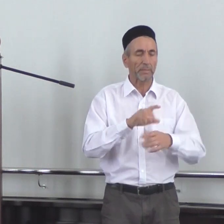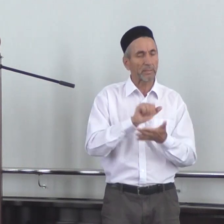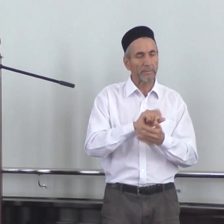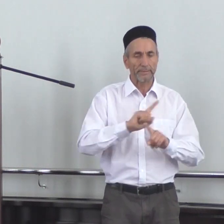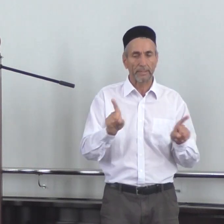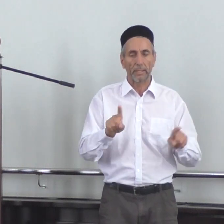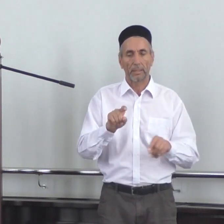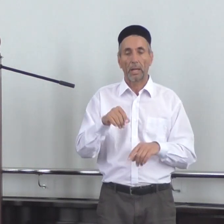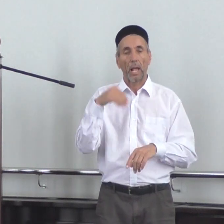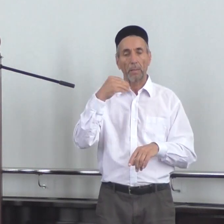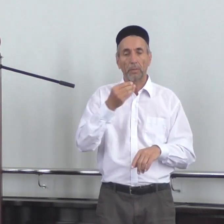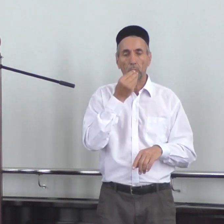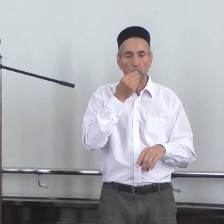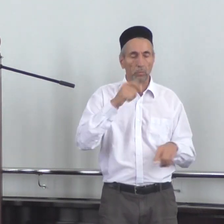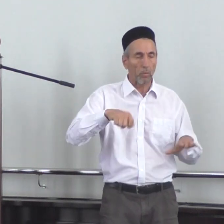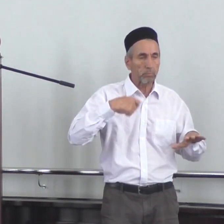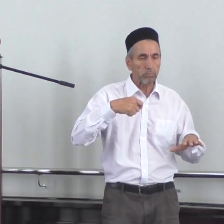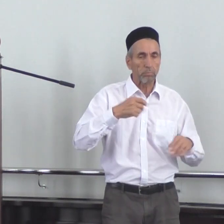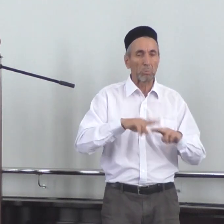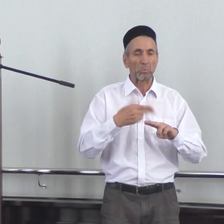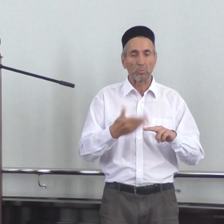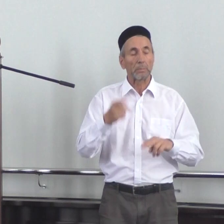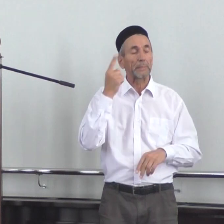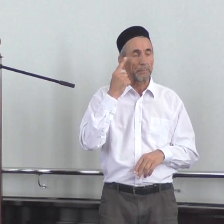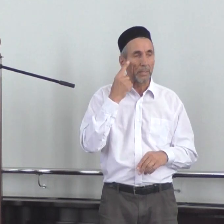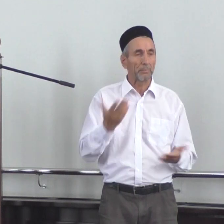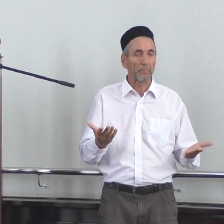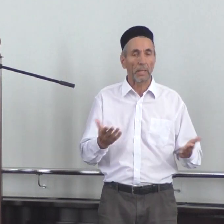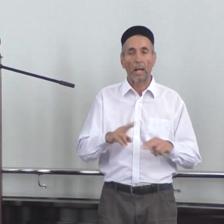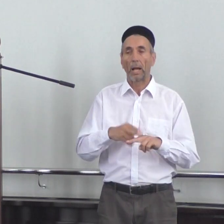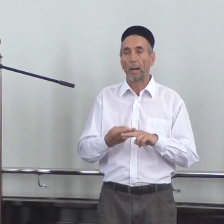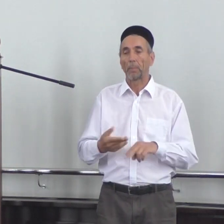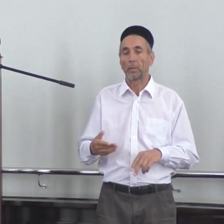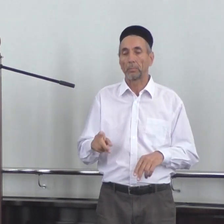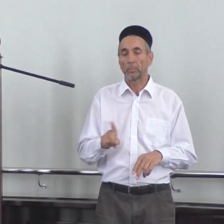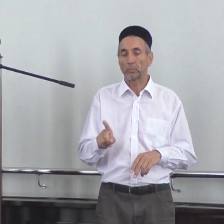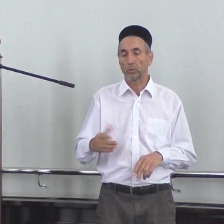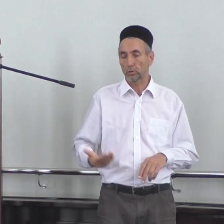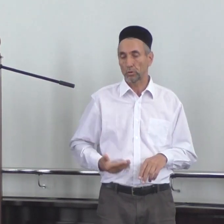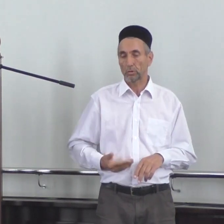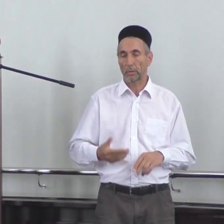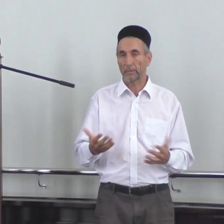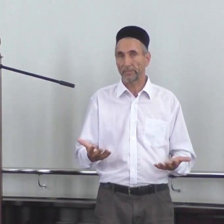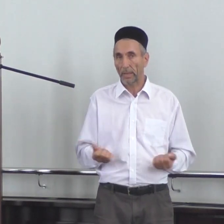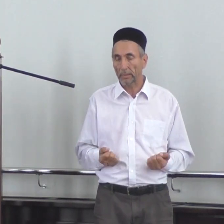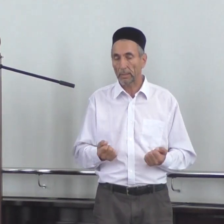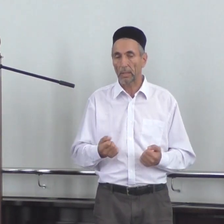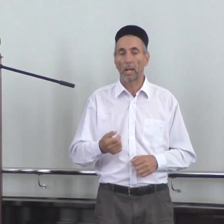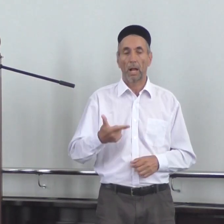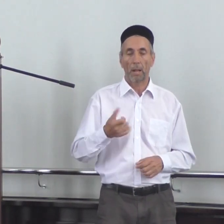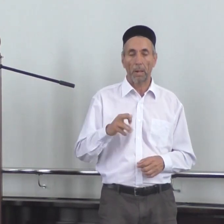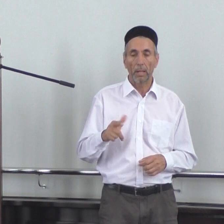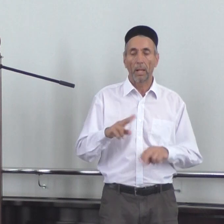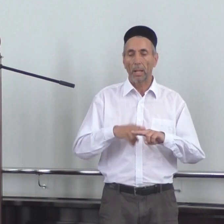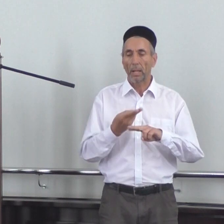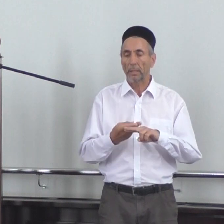аһа, обед вакытларында ашап була. Аңлыйбыз. Аннары, әгәр дә тормышны алсак, гамәл,